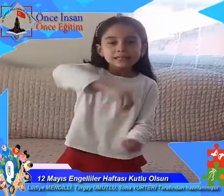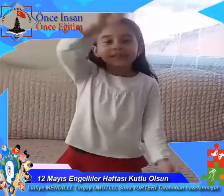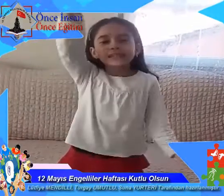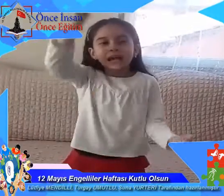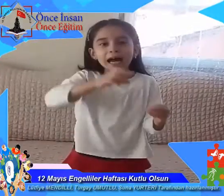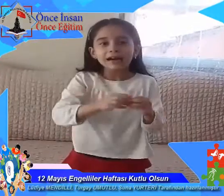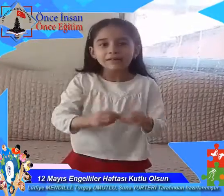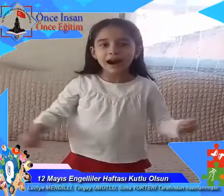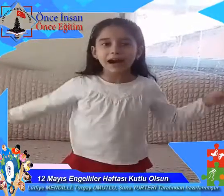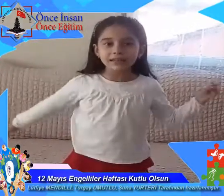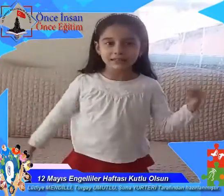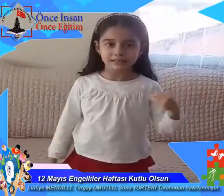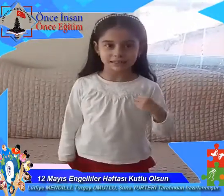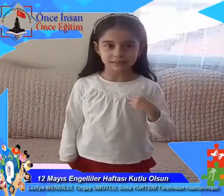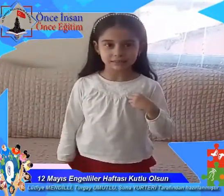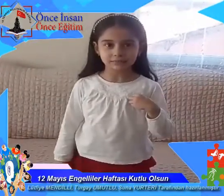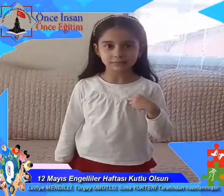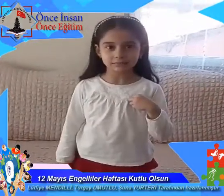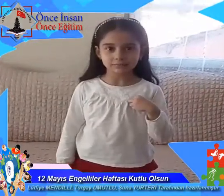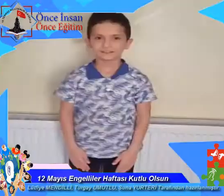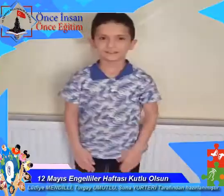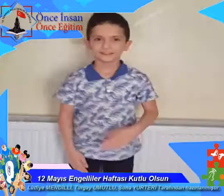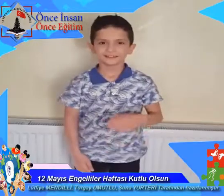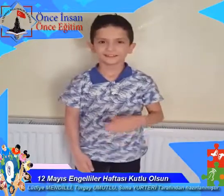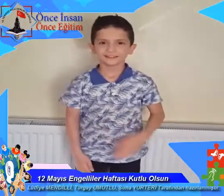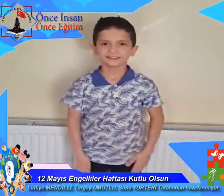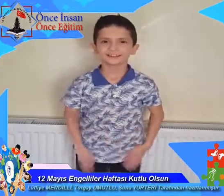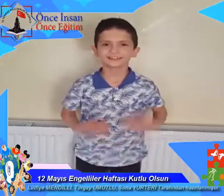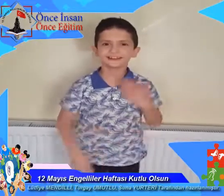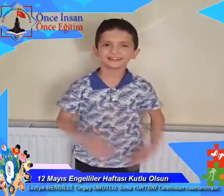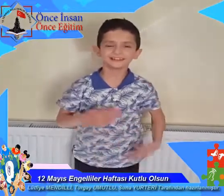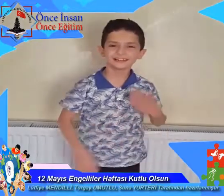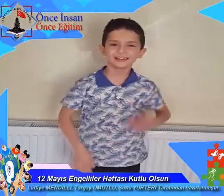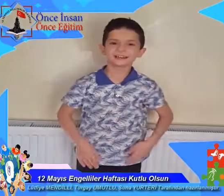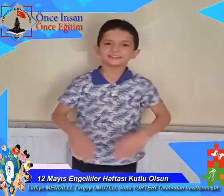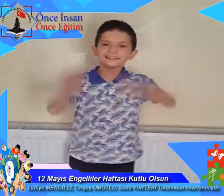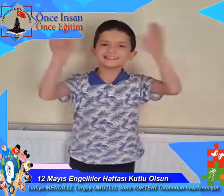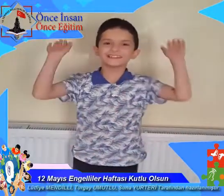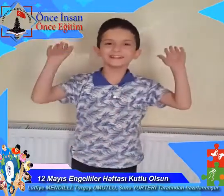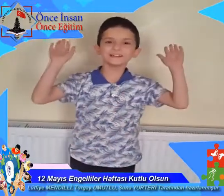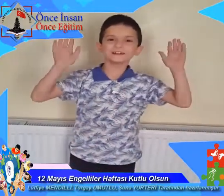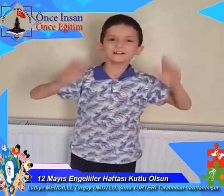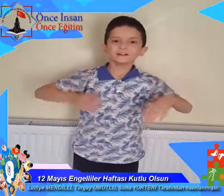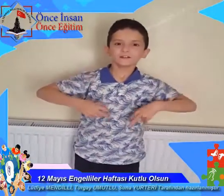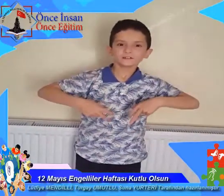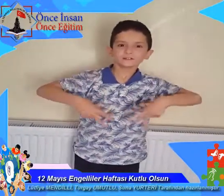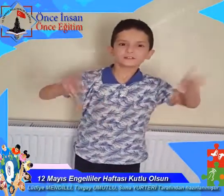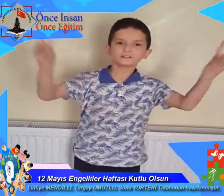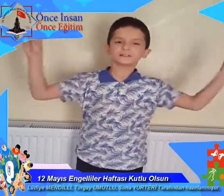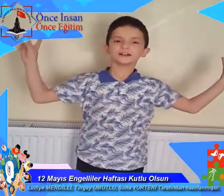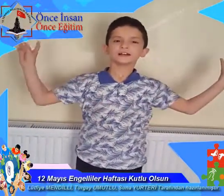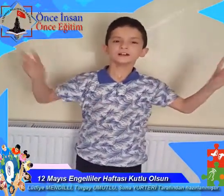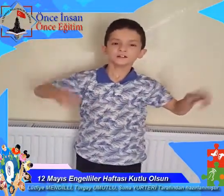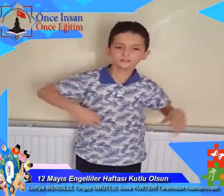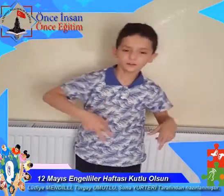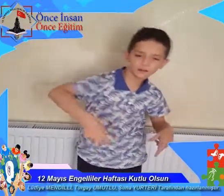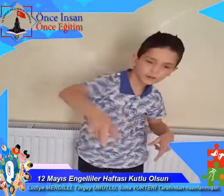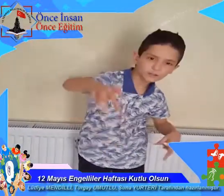kişiler vardır. Engelliye değil, özgürlüğe yok.